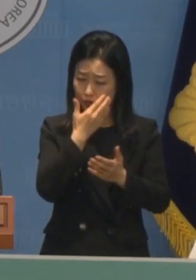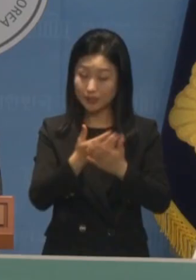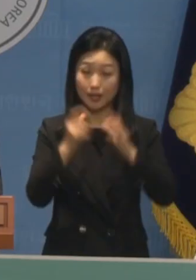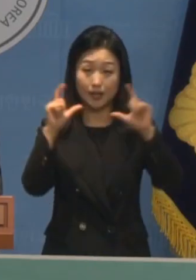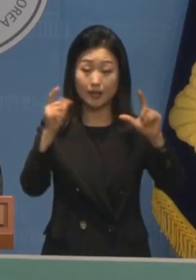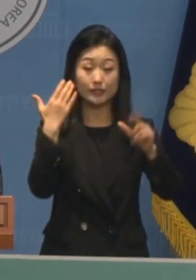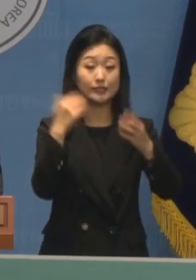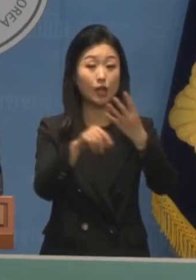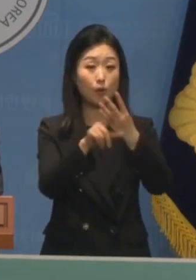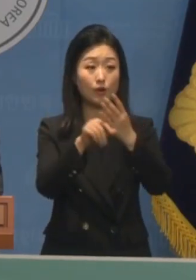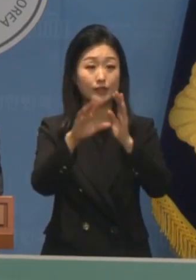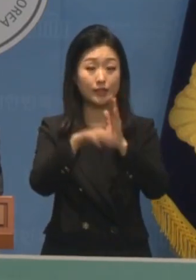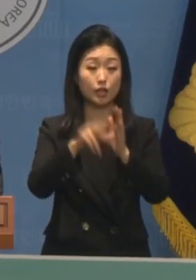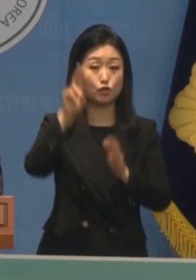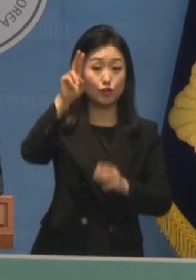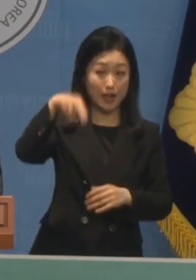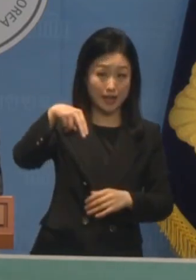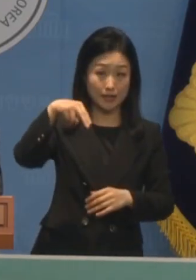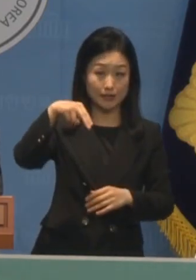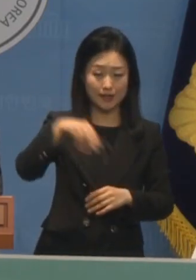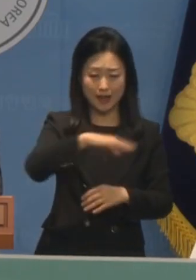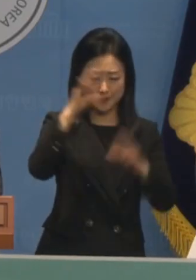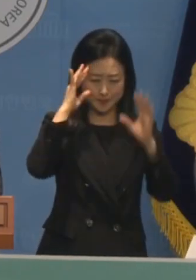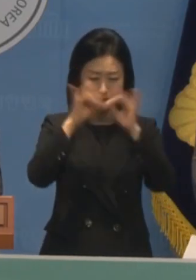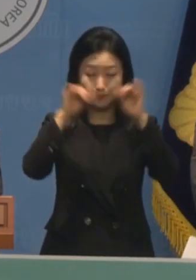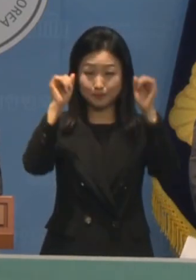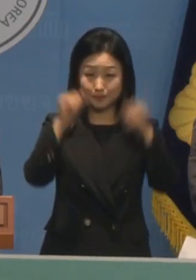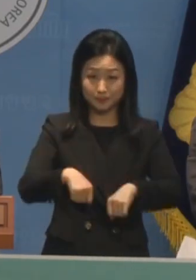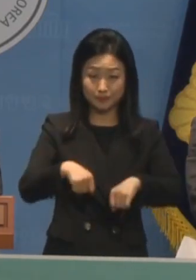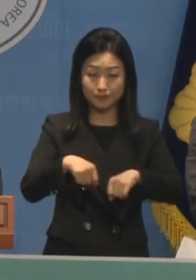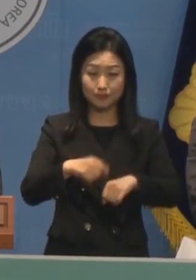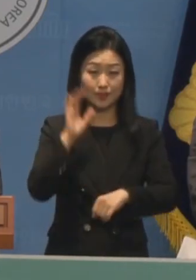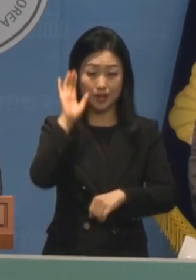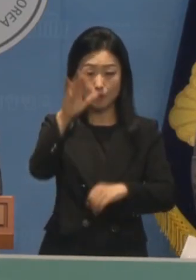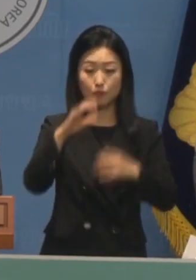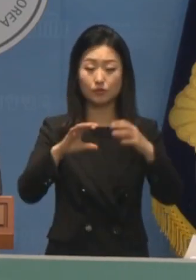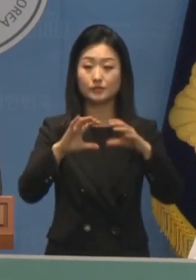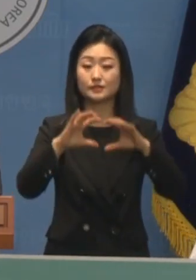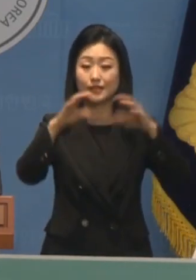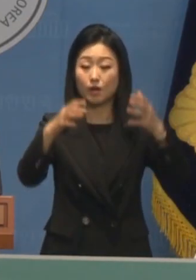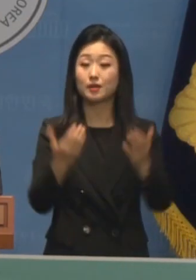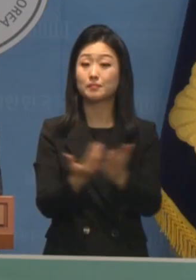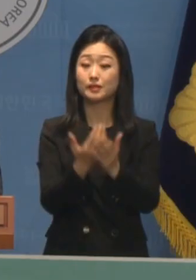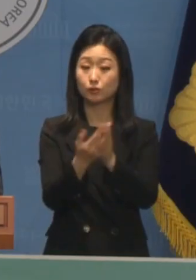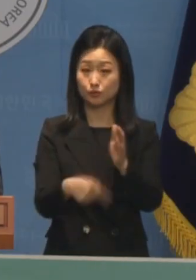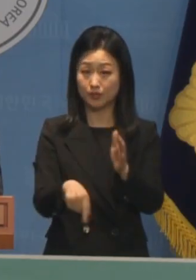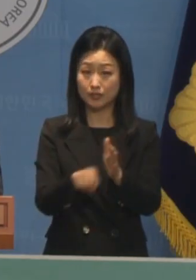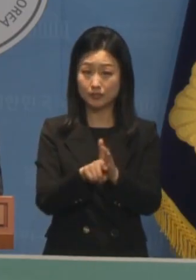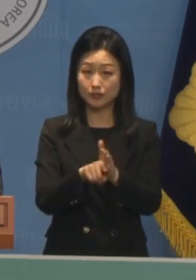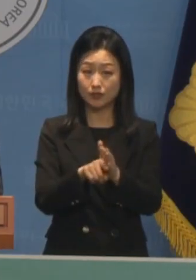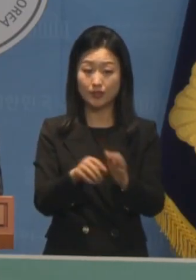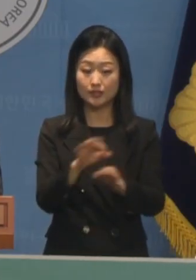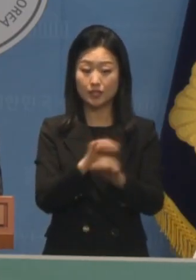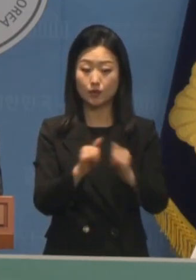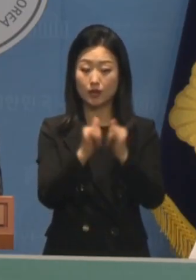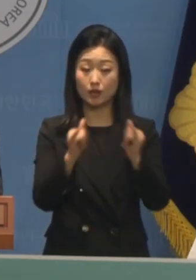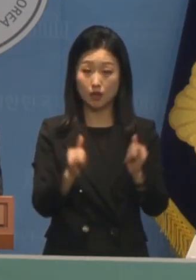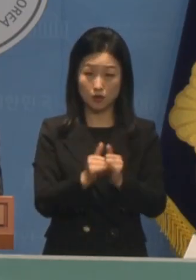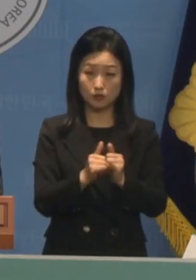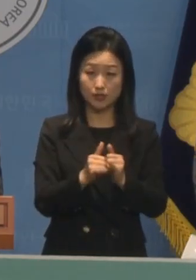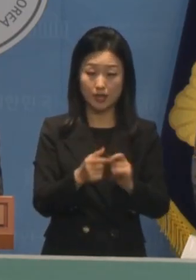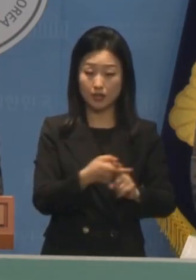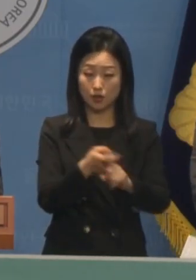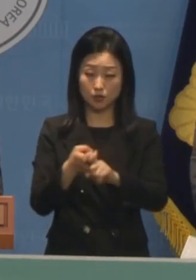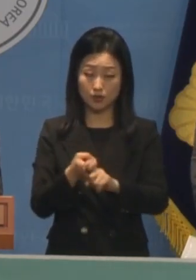4월 유엔은 만장일치로 지속가능한 발전을 위한 사회연대경제 활성화 결의안을